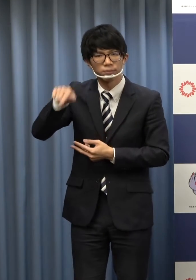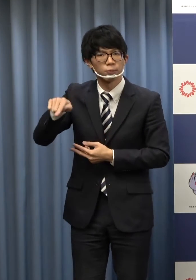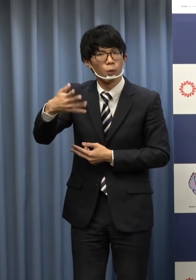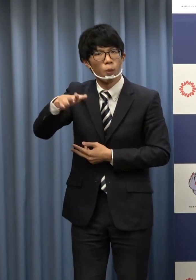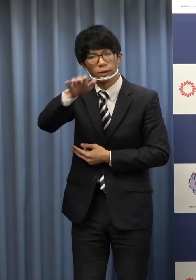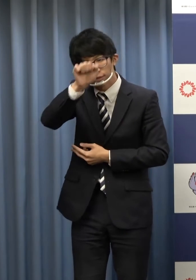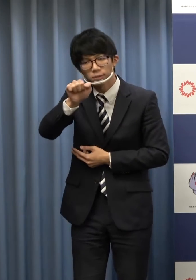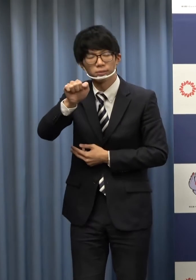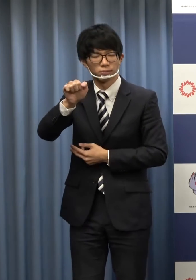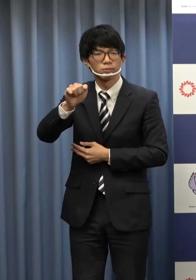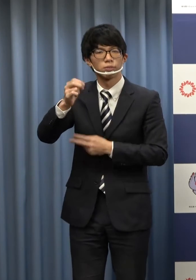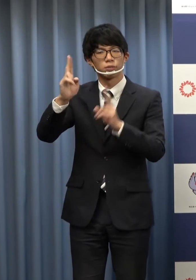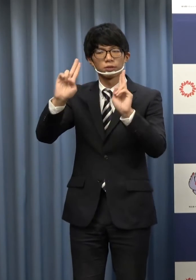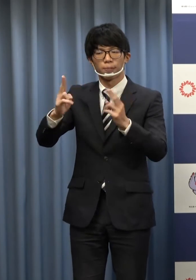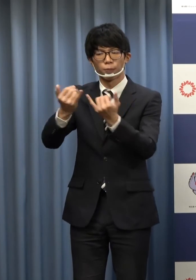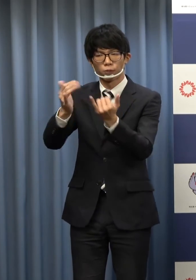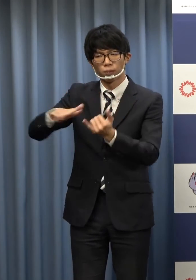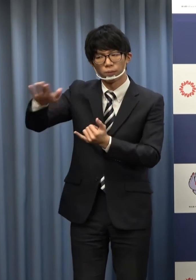にはなりますが、